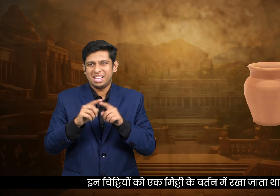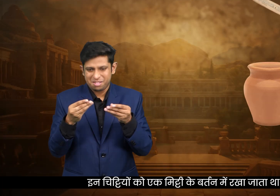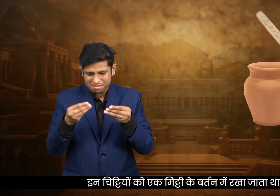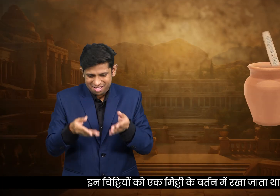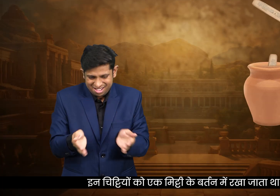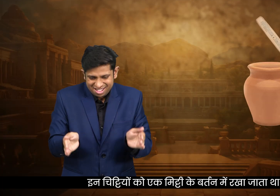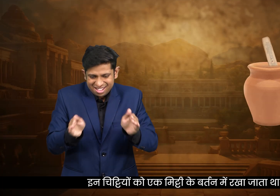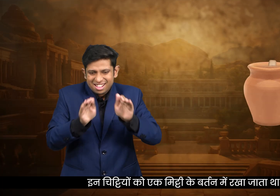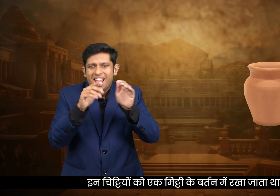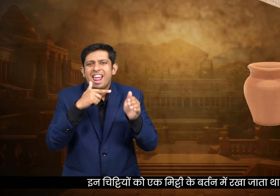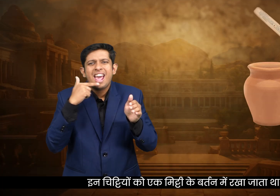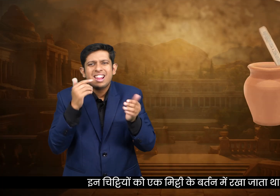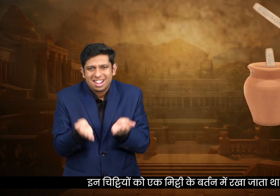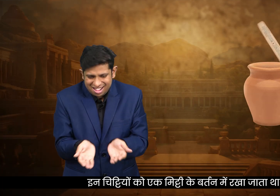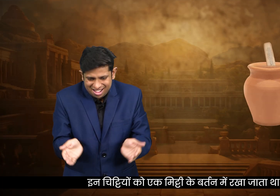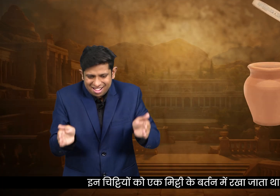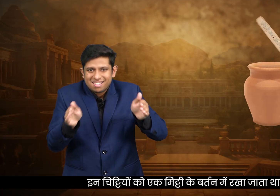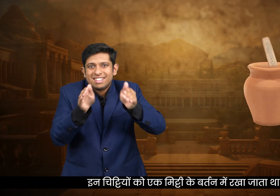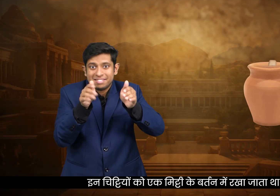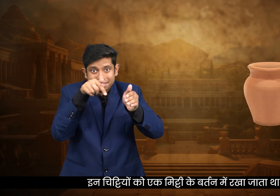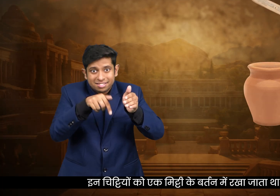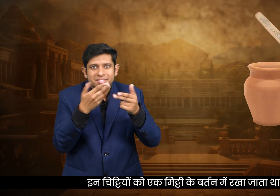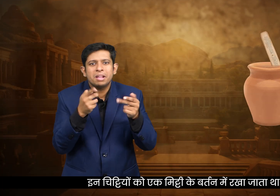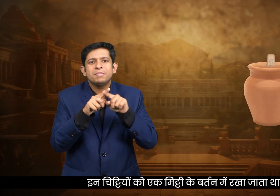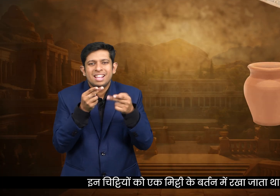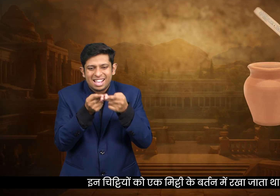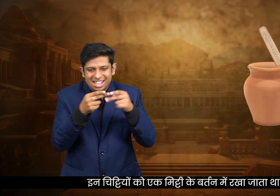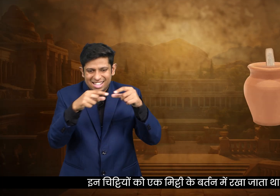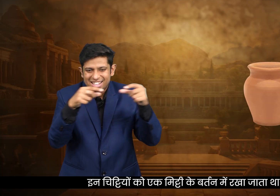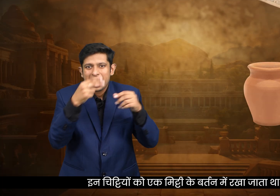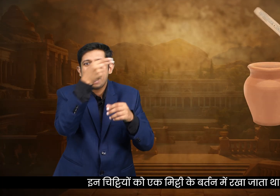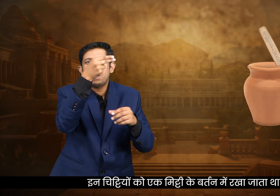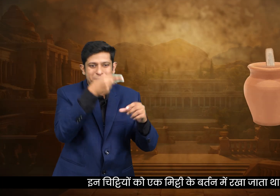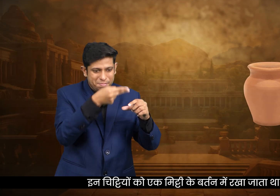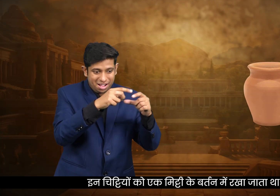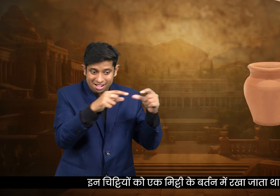इन चिट्ठियों को एक मिट्टी के बर्तन में रखा जाता था।